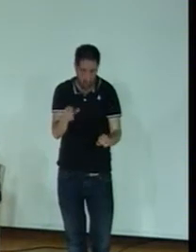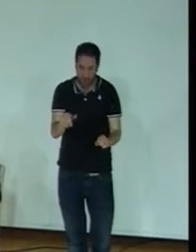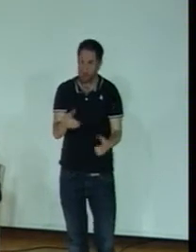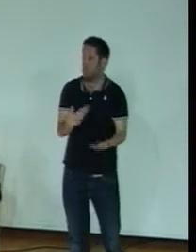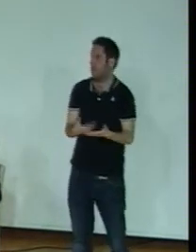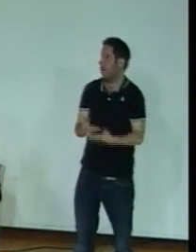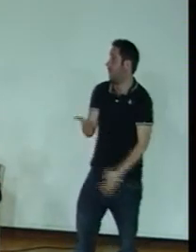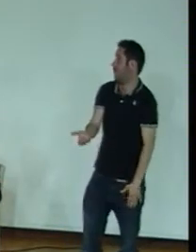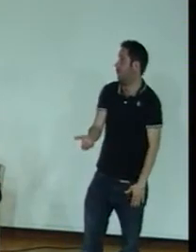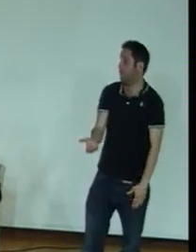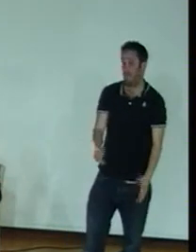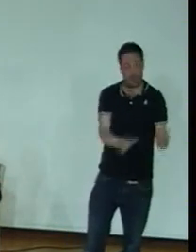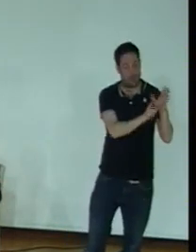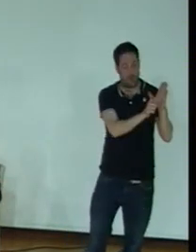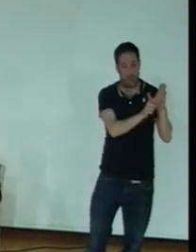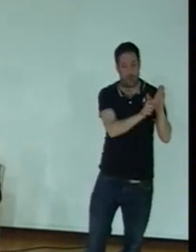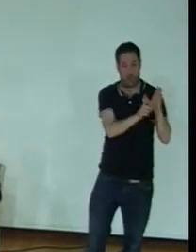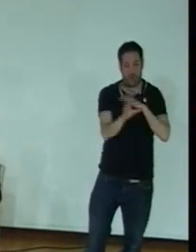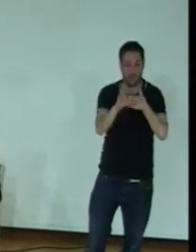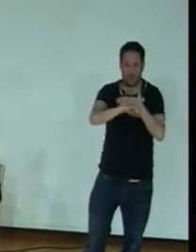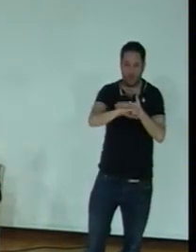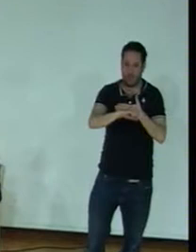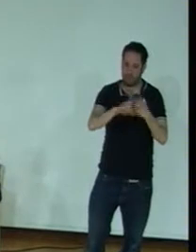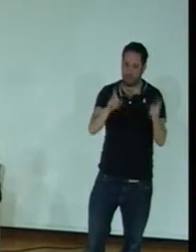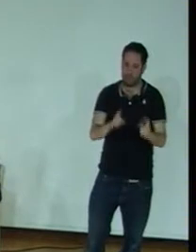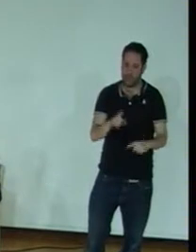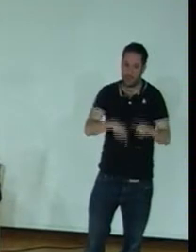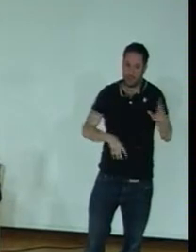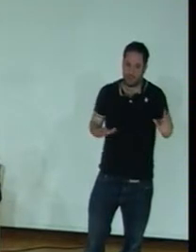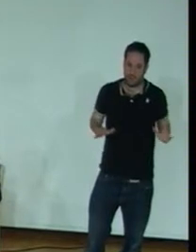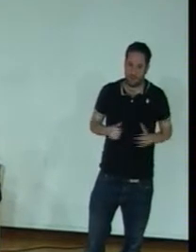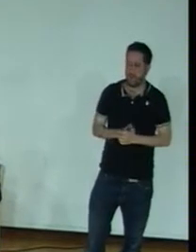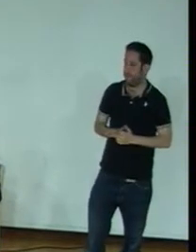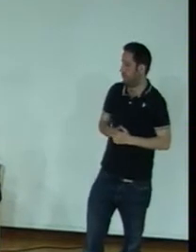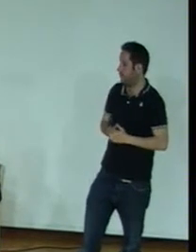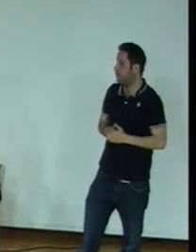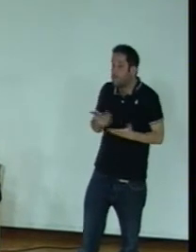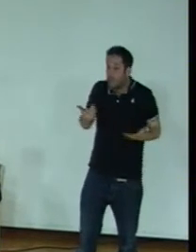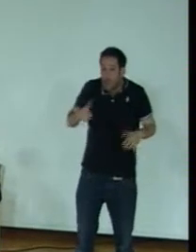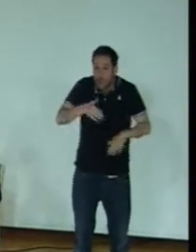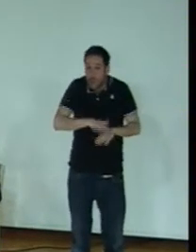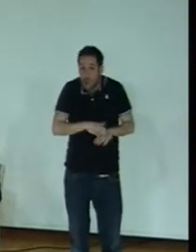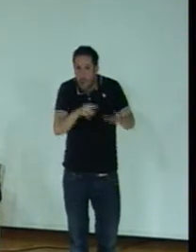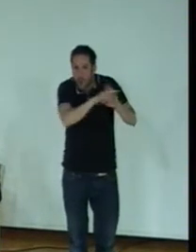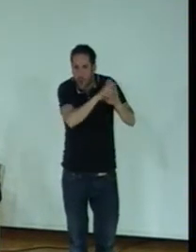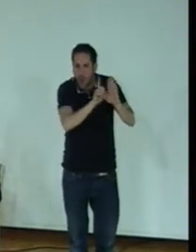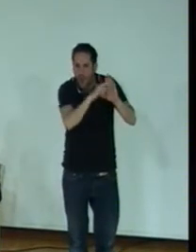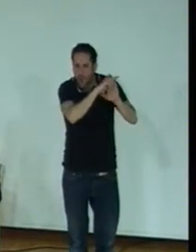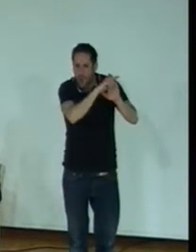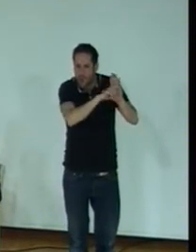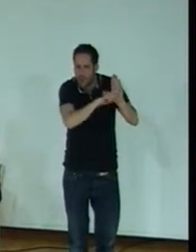utilisé pour des mesures limitant le chiffrement. Alors, quelles sont les mesures en question ?